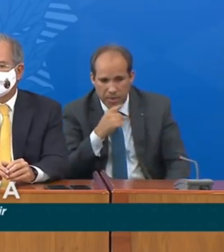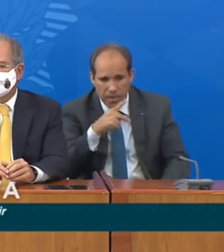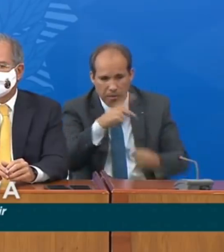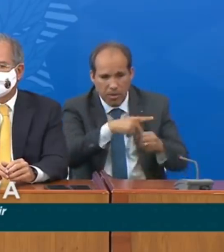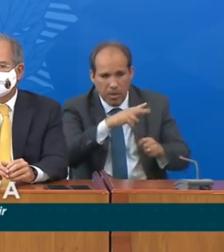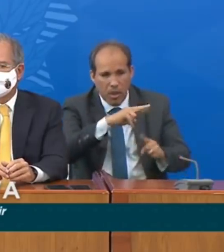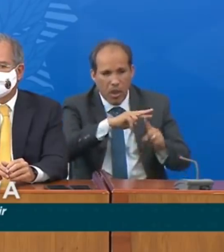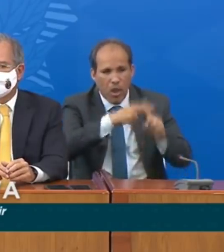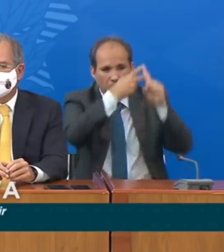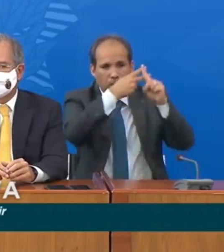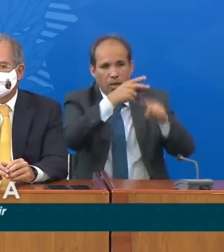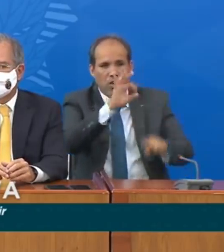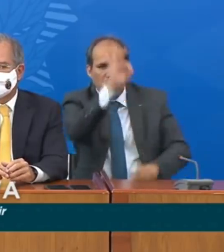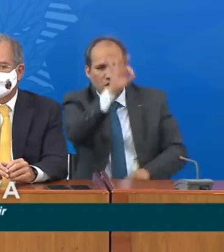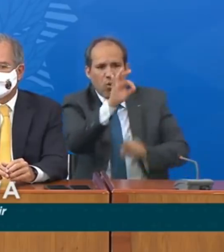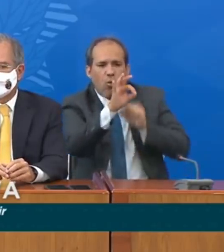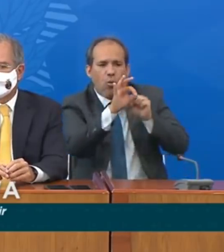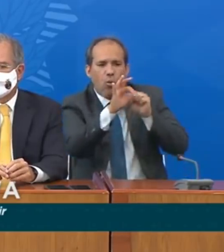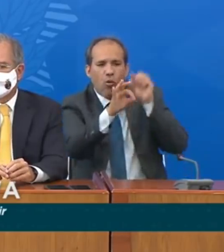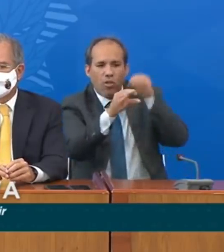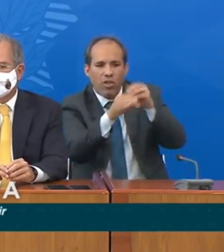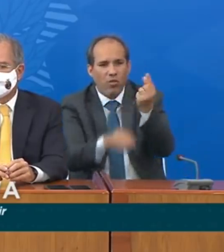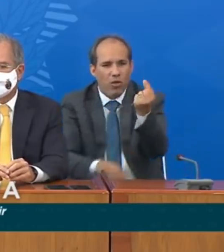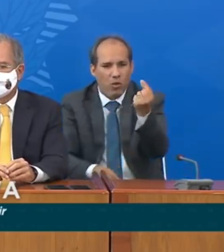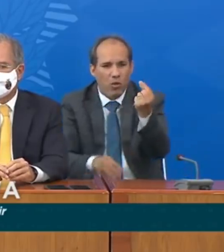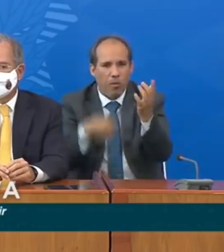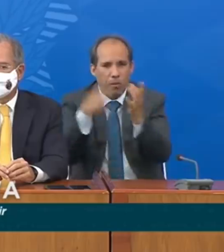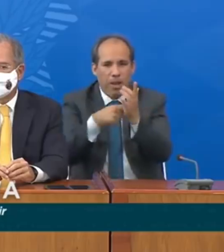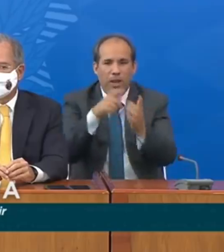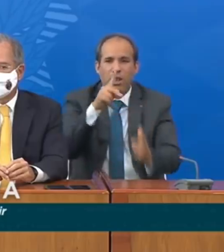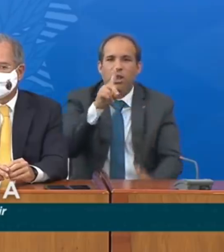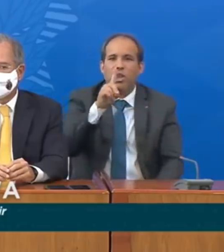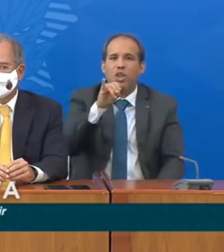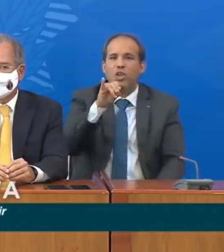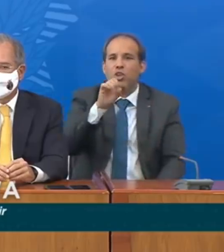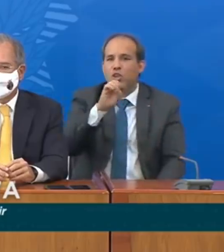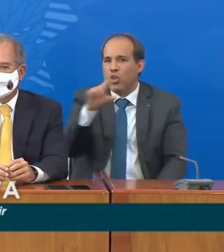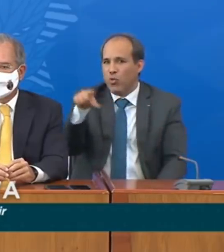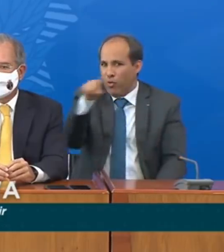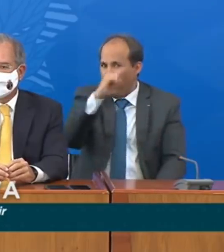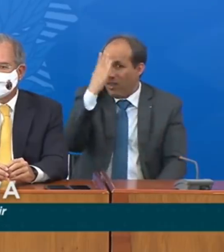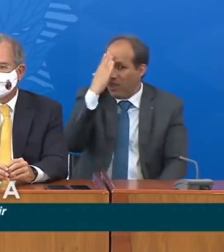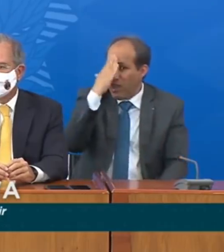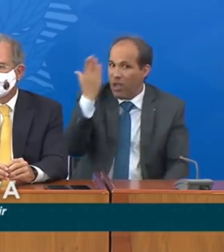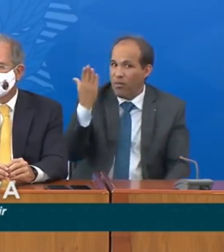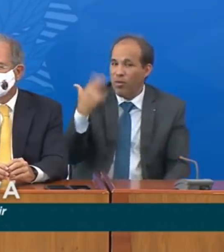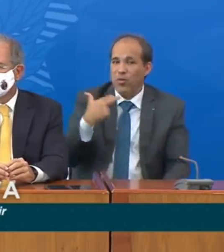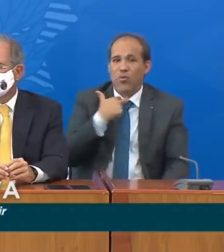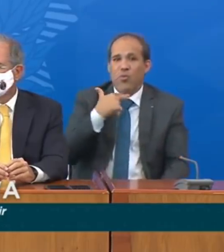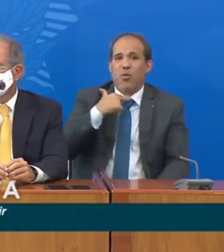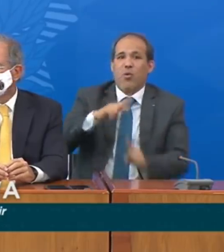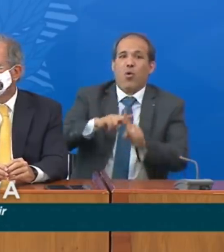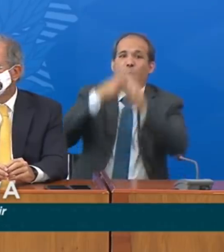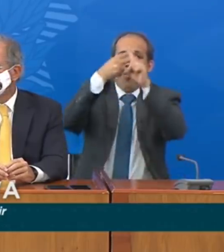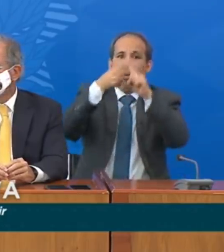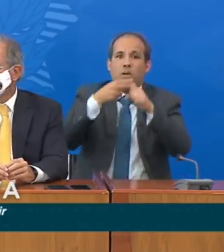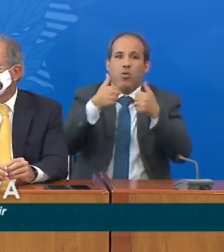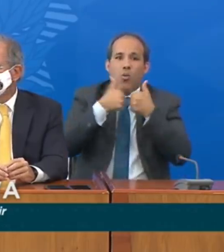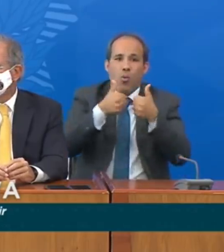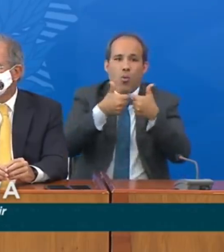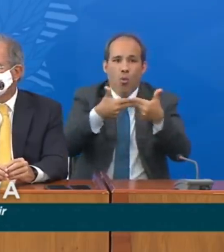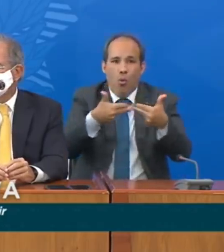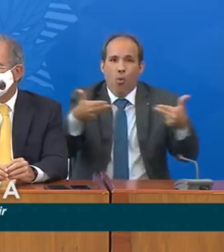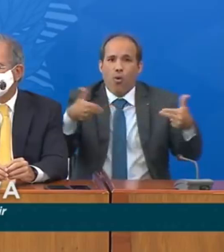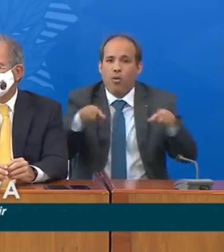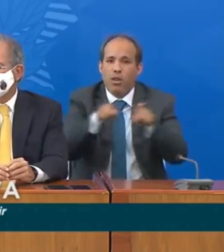X centavos o preço do diesel, você sabe que, olha, não vai ter que ter aumento no transporte e